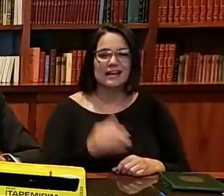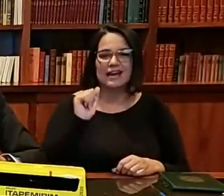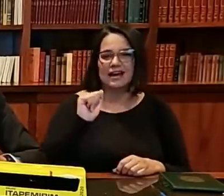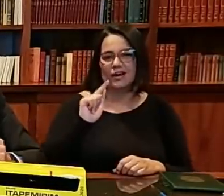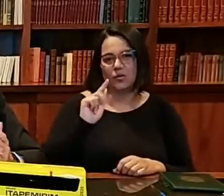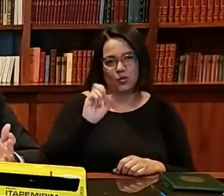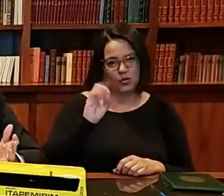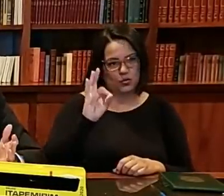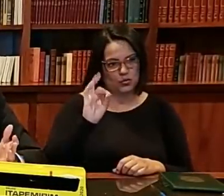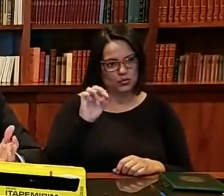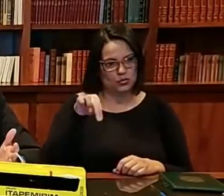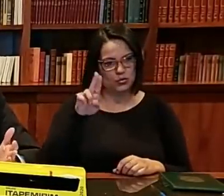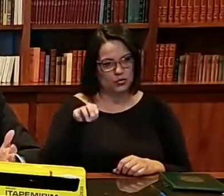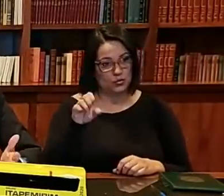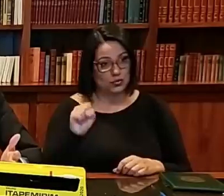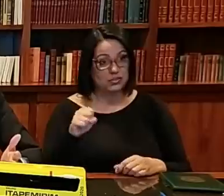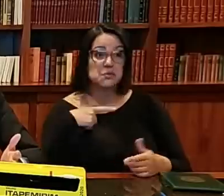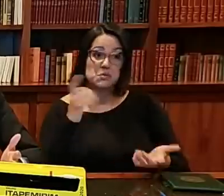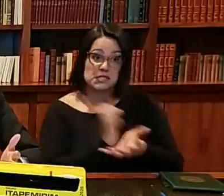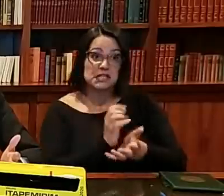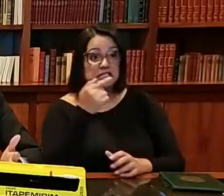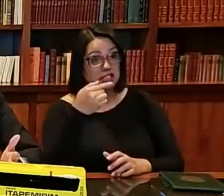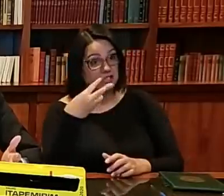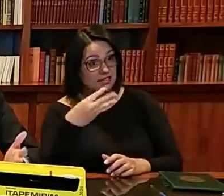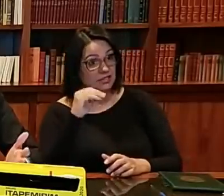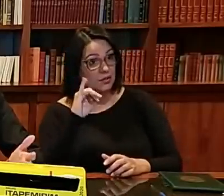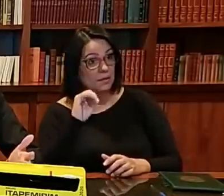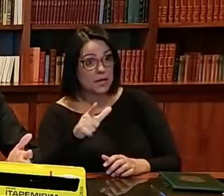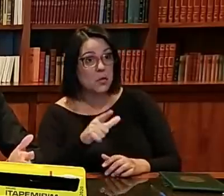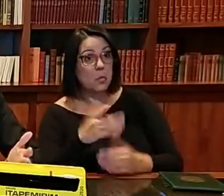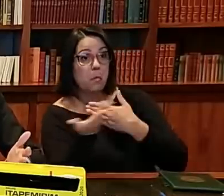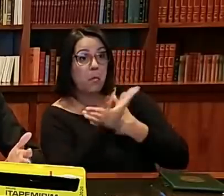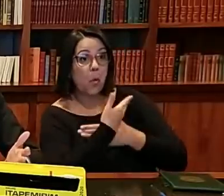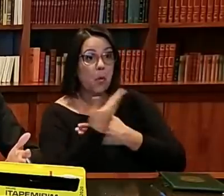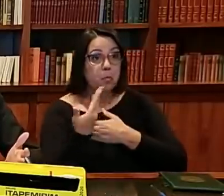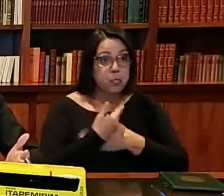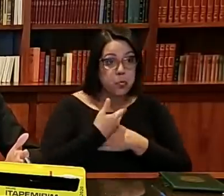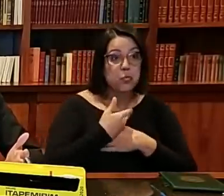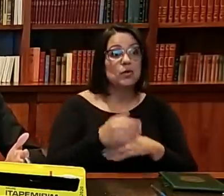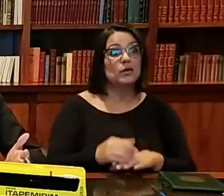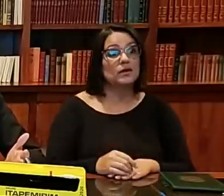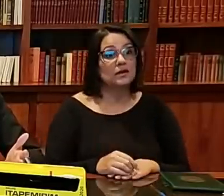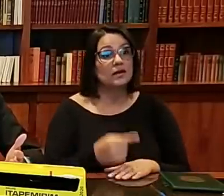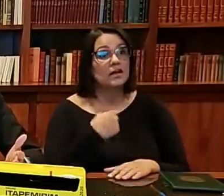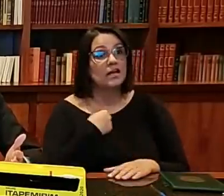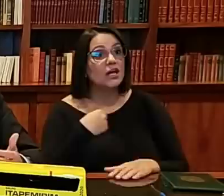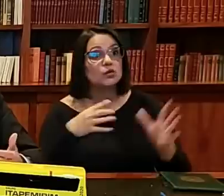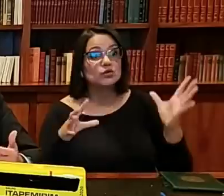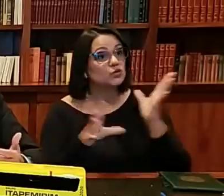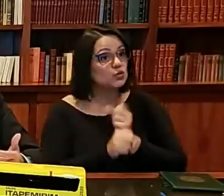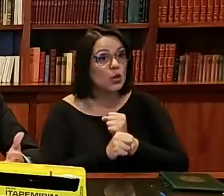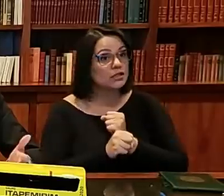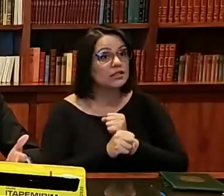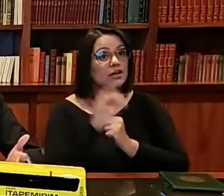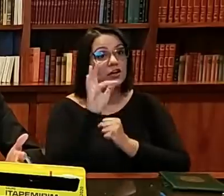que é a sua equipe, está nos colocando no ar, no pingo nos is, está com 73 mil, está derrotando a gente, Augusto Nunes. Eu estou com total, né?